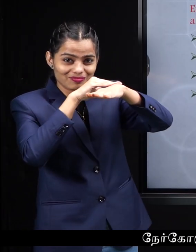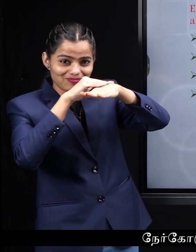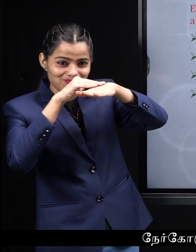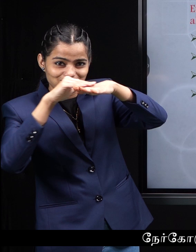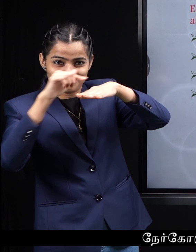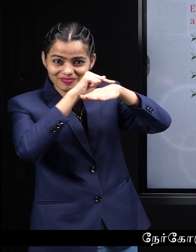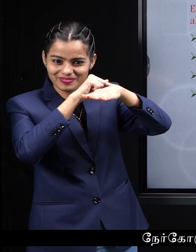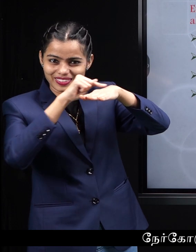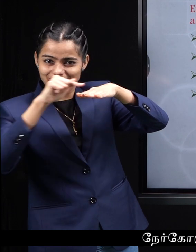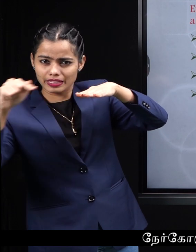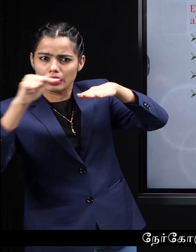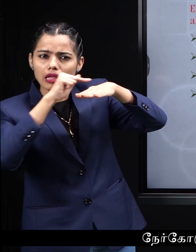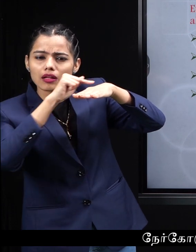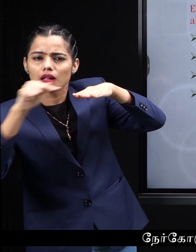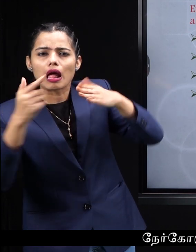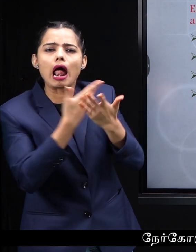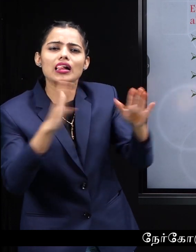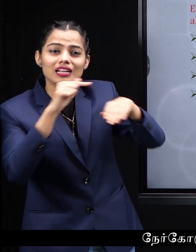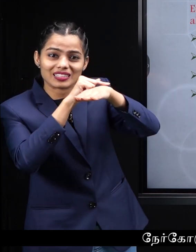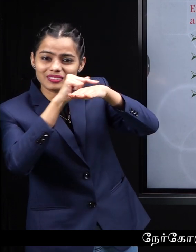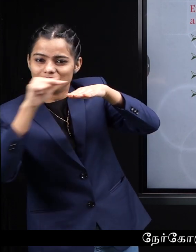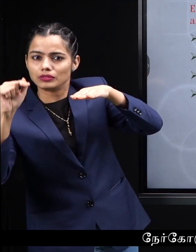நேர்கோடு என்பது புள்ளிகளுடன் சமமாக இருக்கும் ஒரு கோடு.